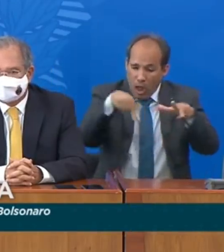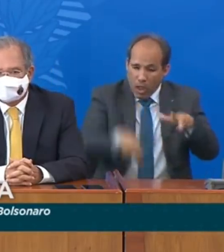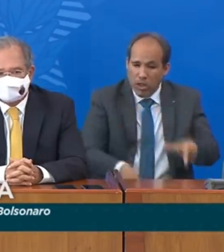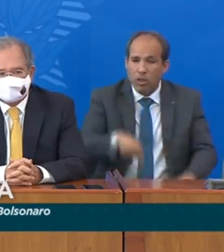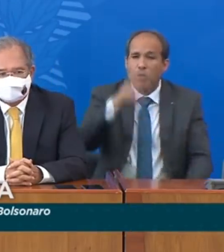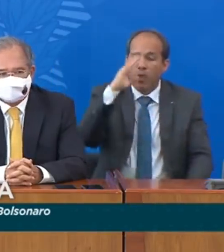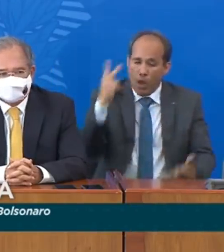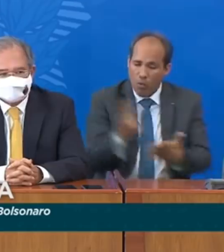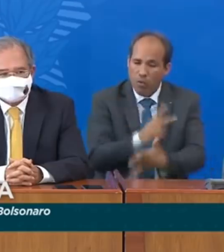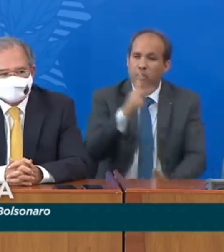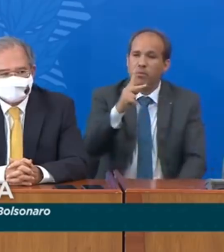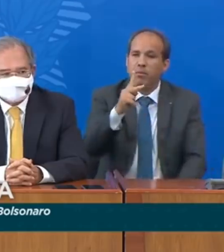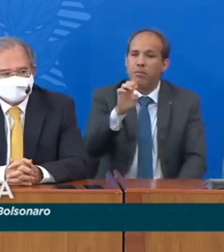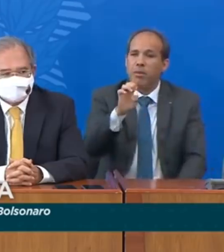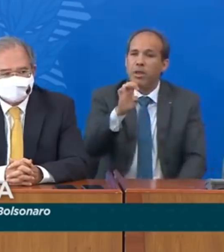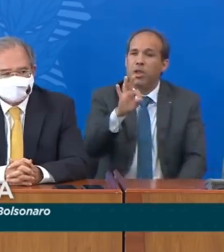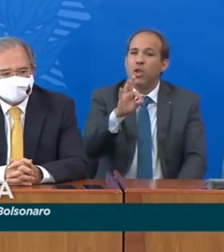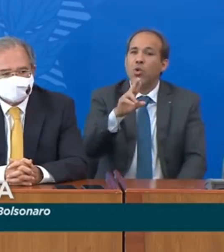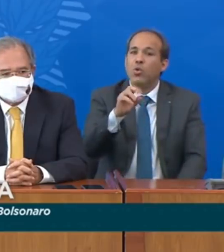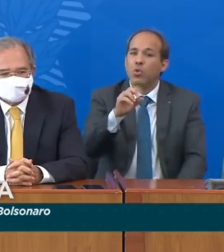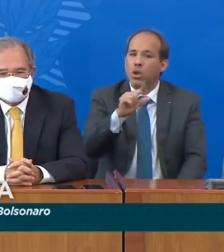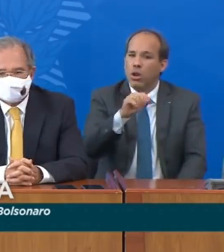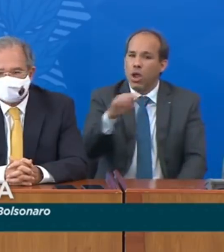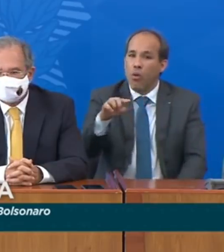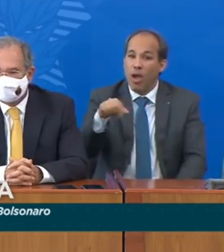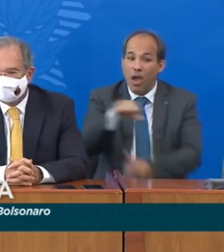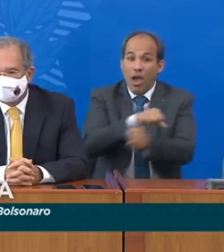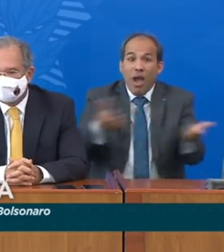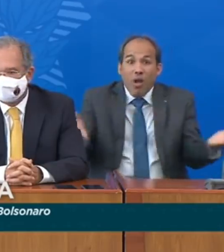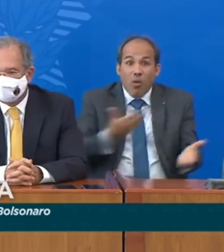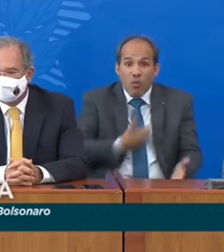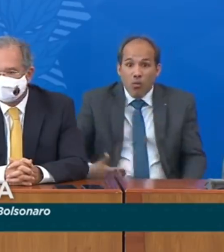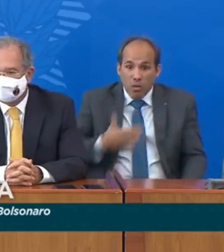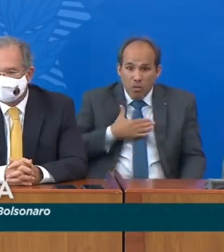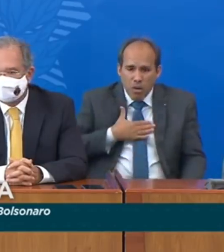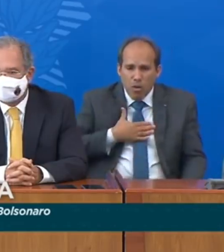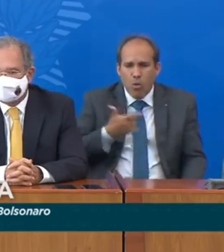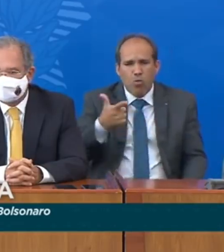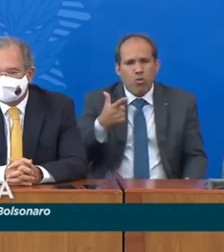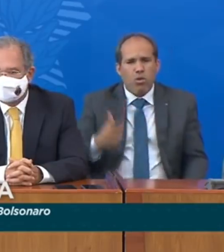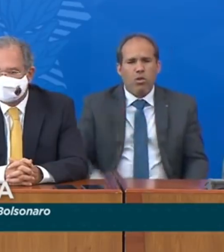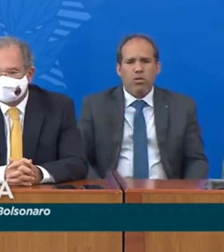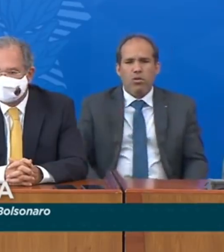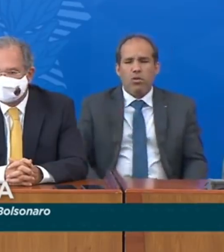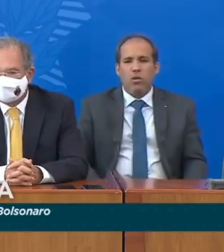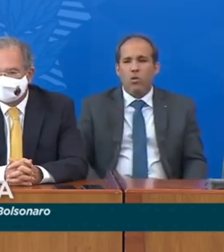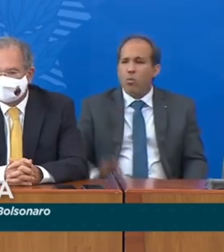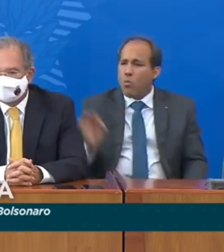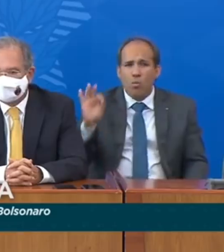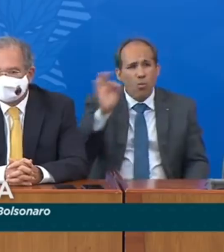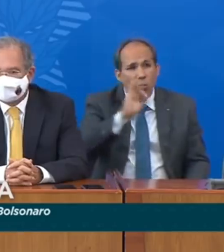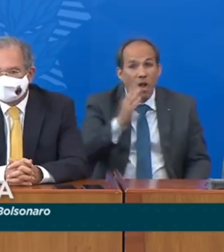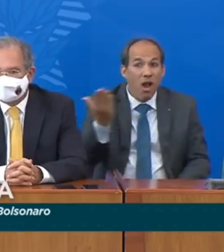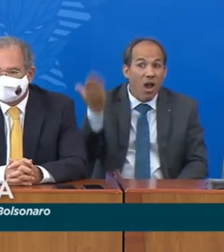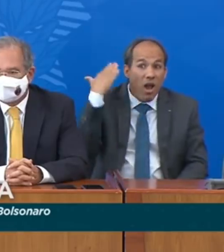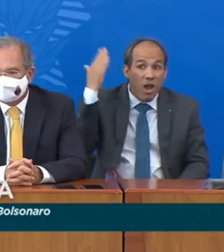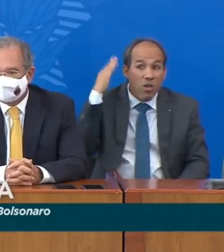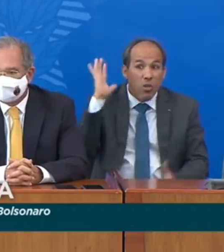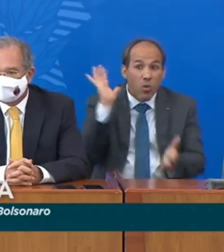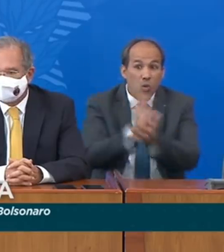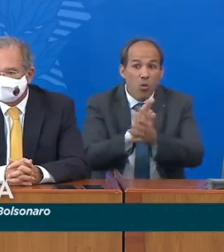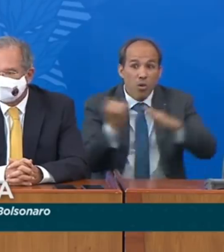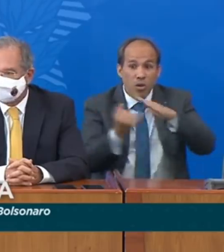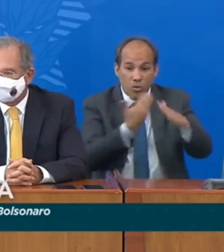Petrolão. Em nosso governo, isso não existe. No passado, as estatais davam